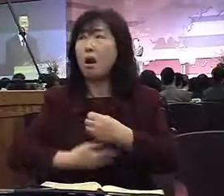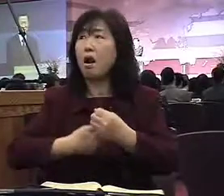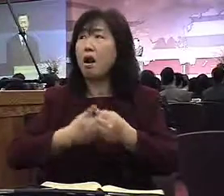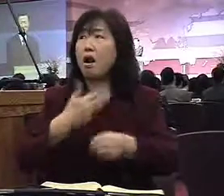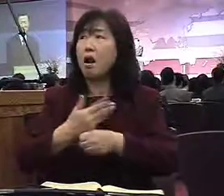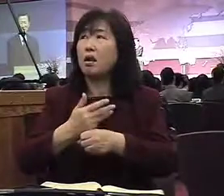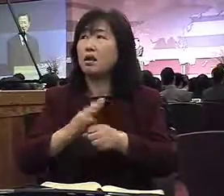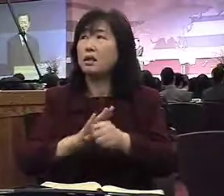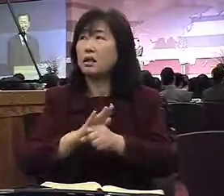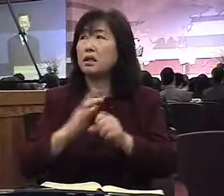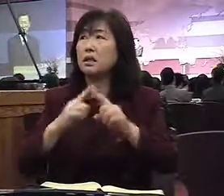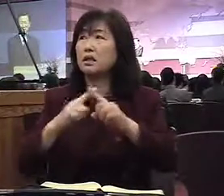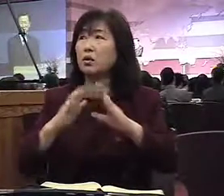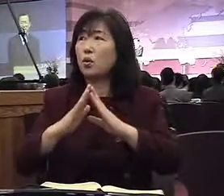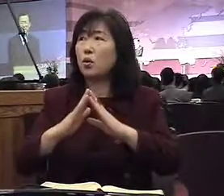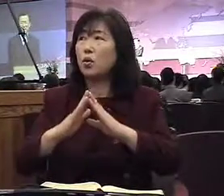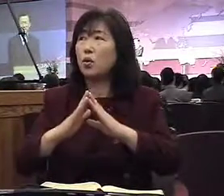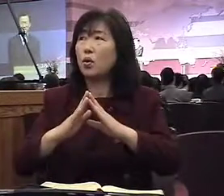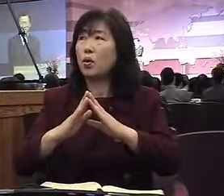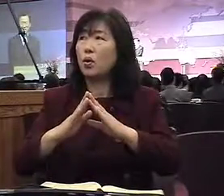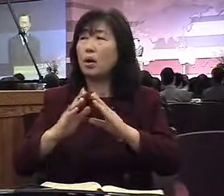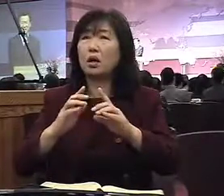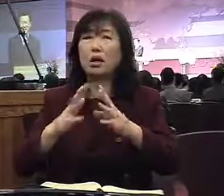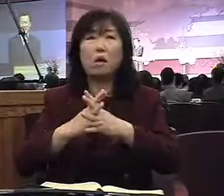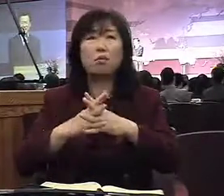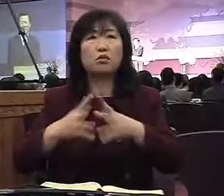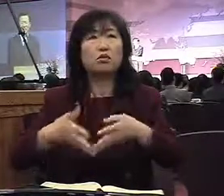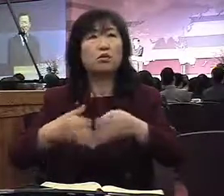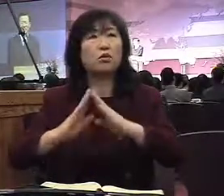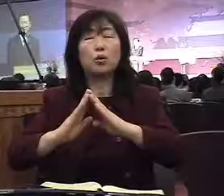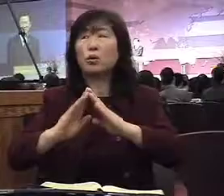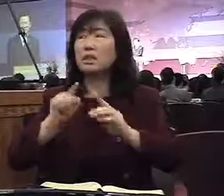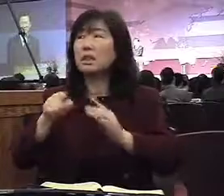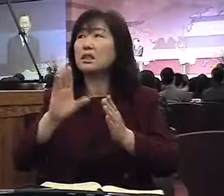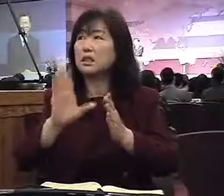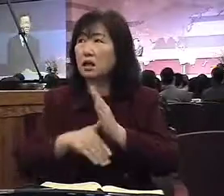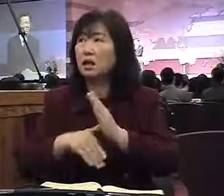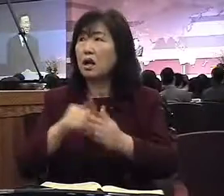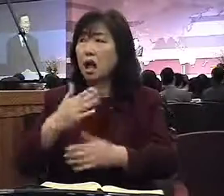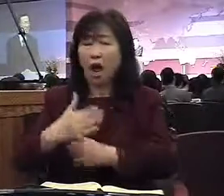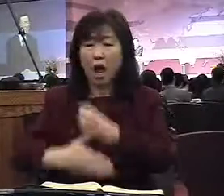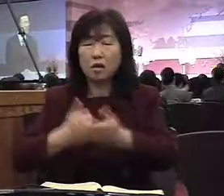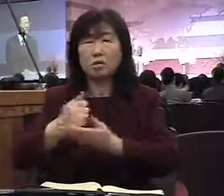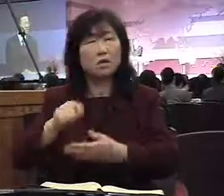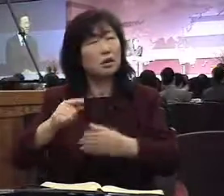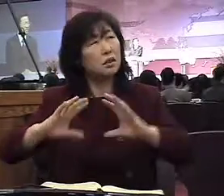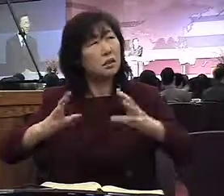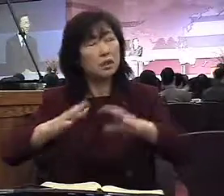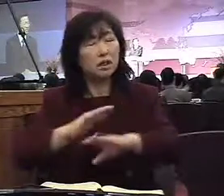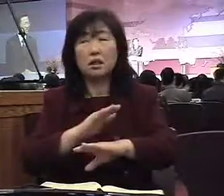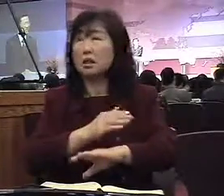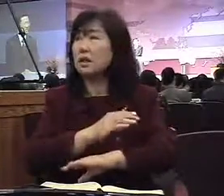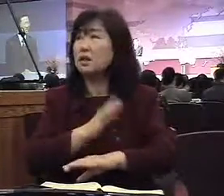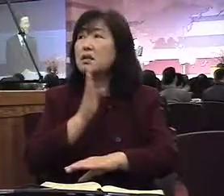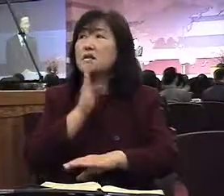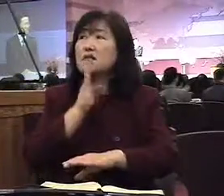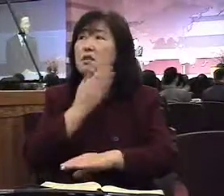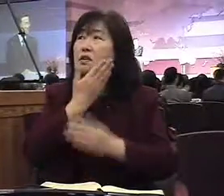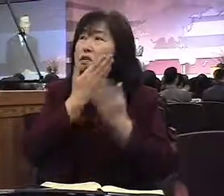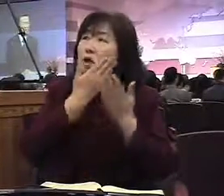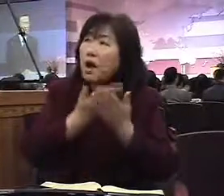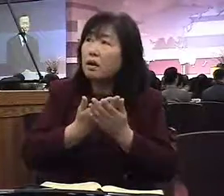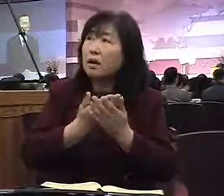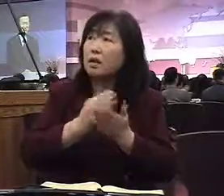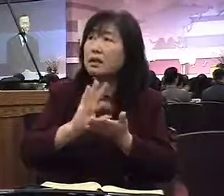처음 이제 여기로 이 건물로 들어온 그런 때였었는데 이렇게 하나님께서 시대에 참 귀하게 그렇게